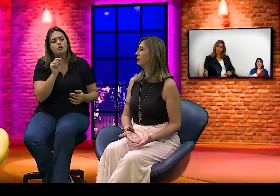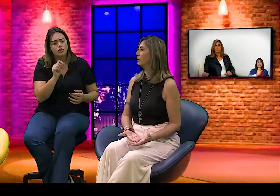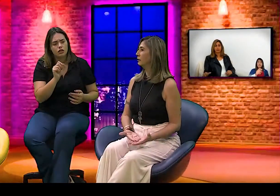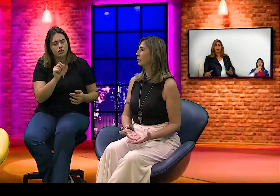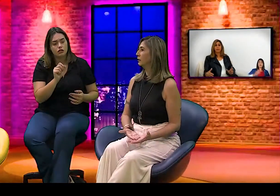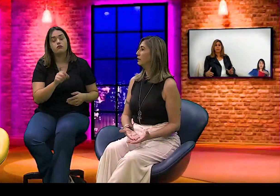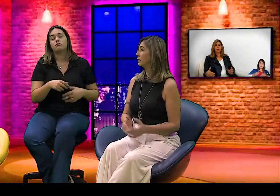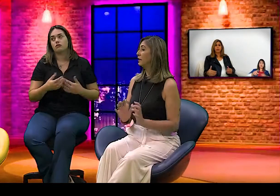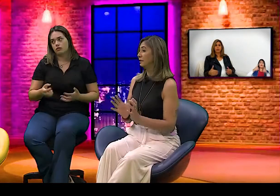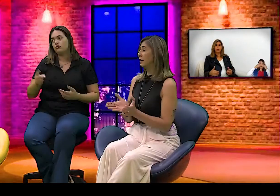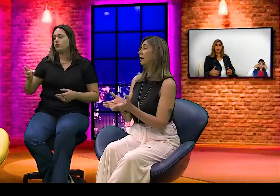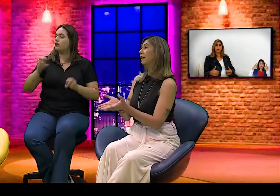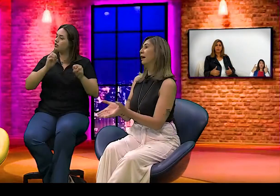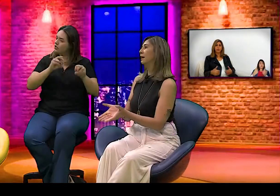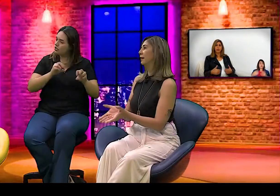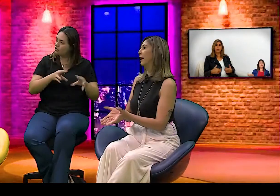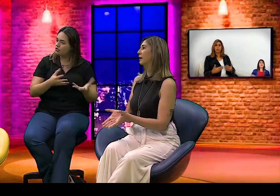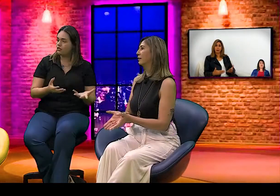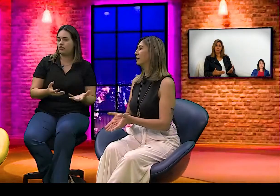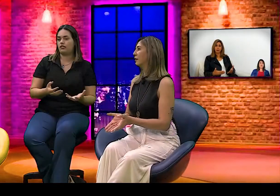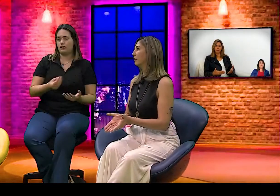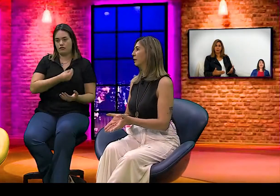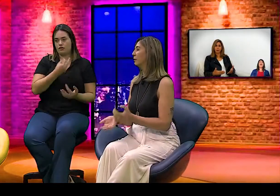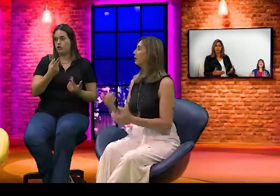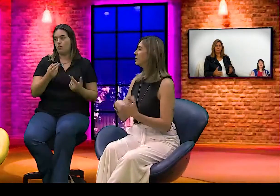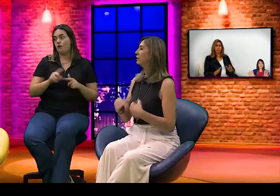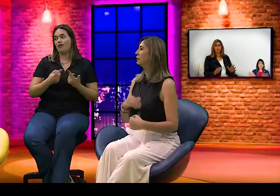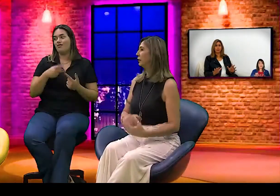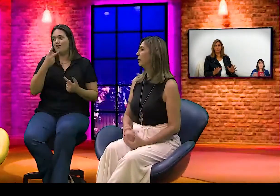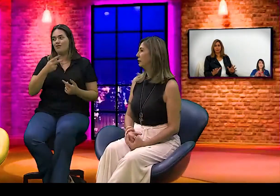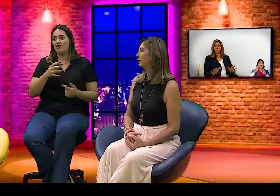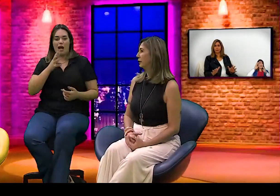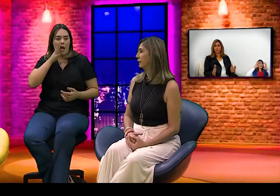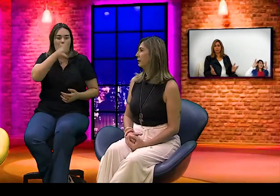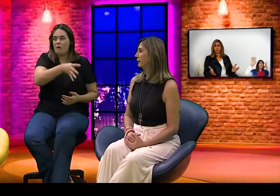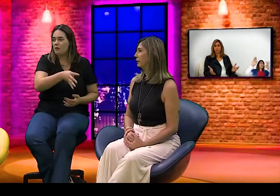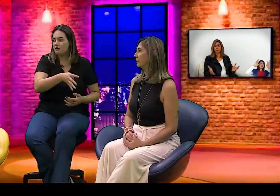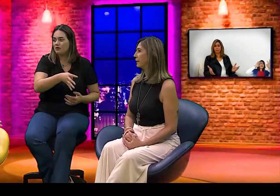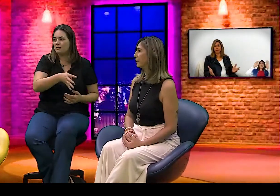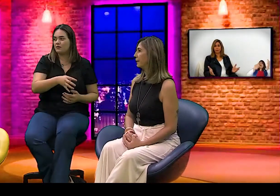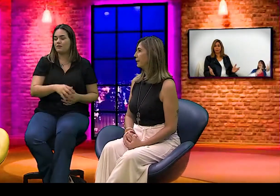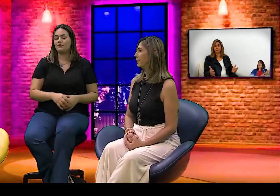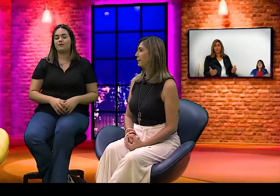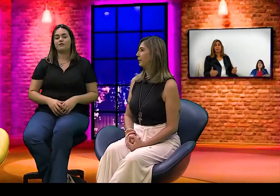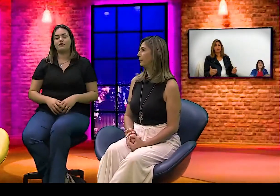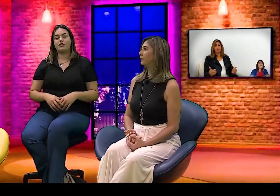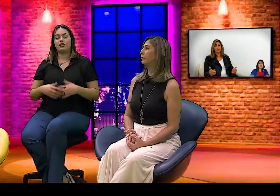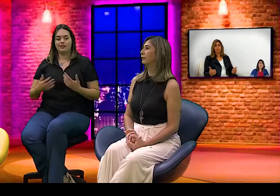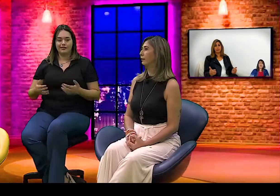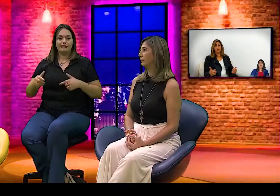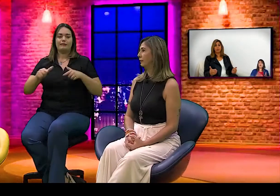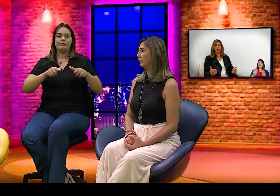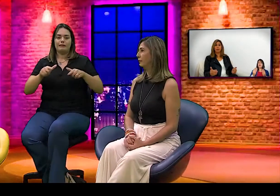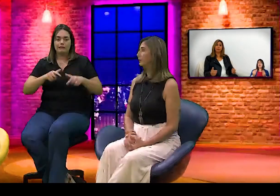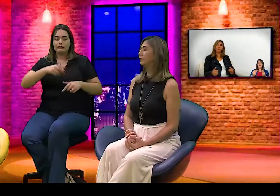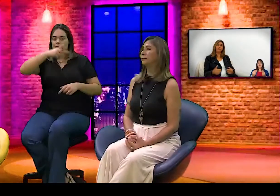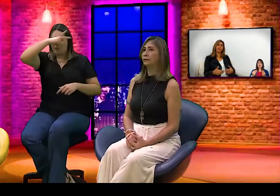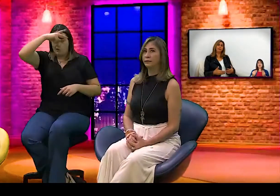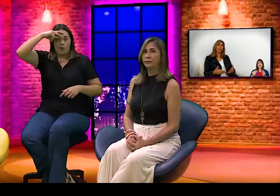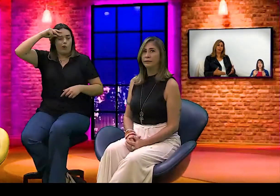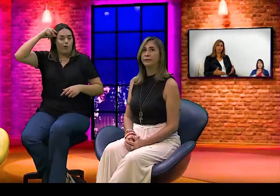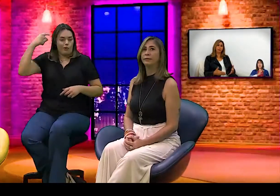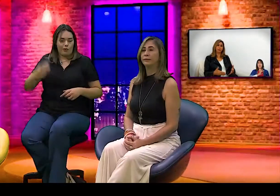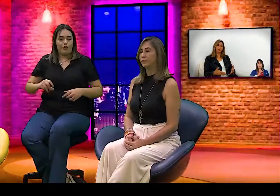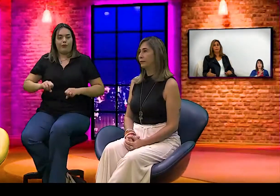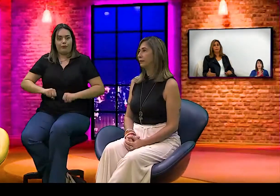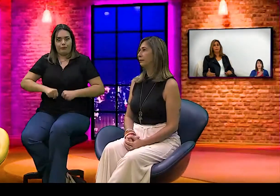vivendo, sem dizer que é dela que você está falando, e ela vai se identificando. Então é um trabalho árduo, tanto para quem vai